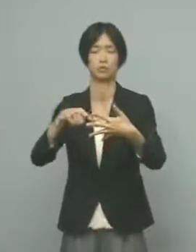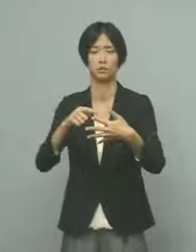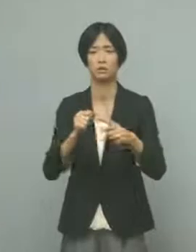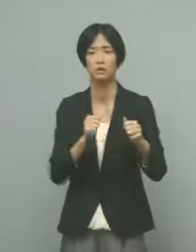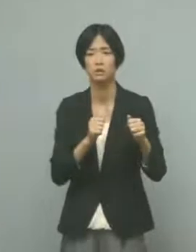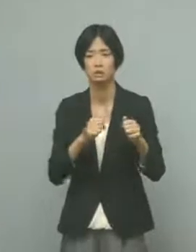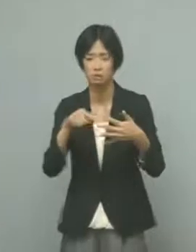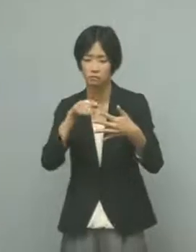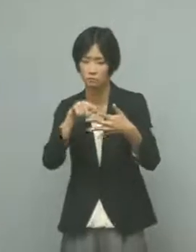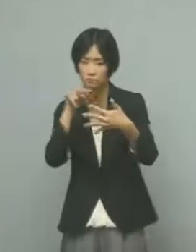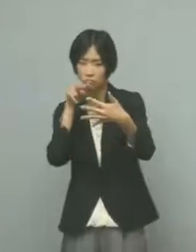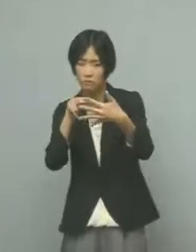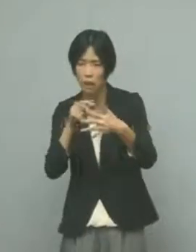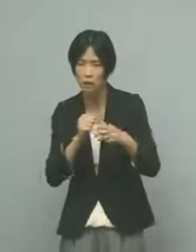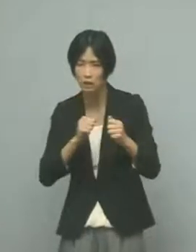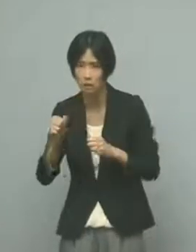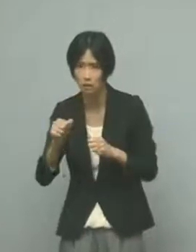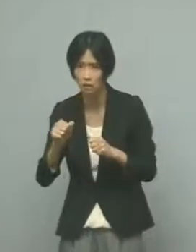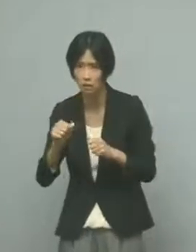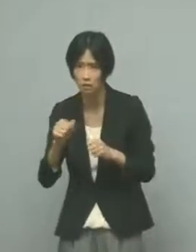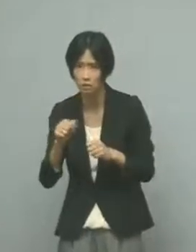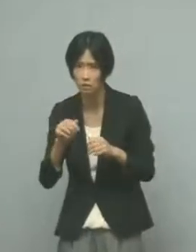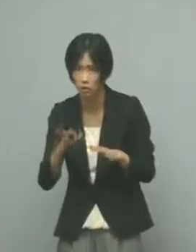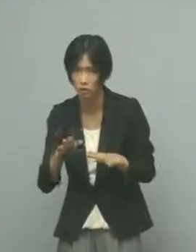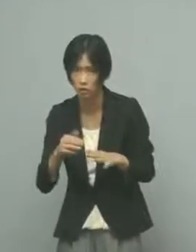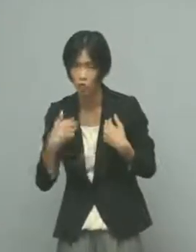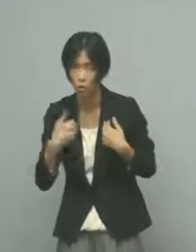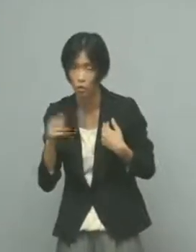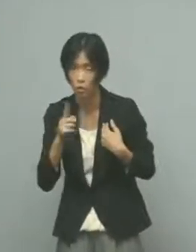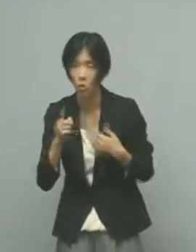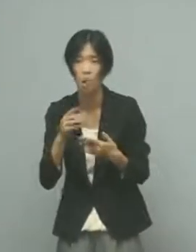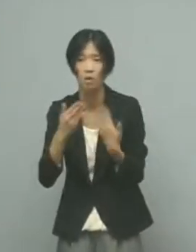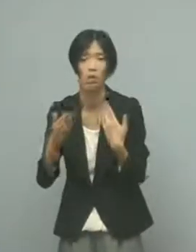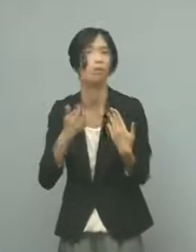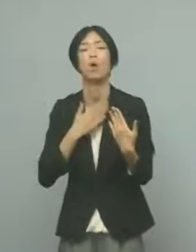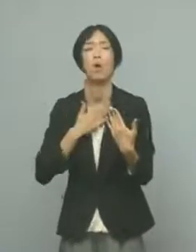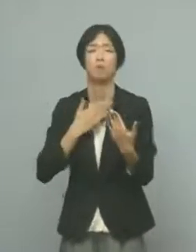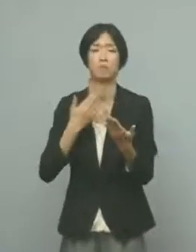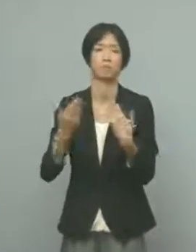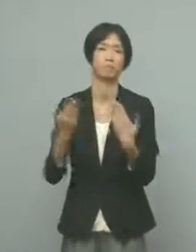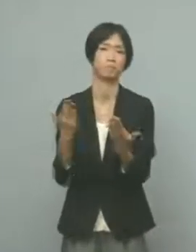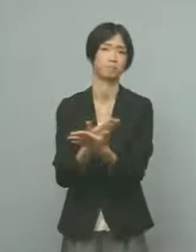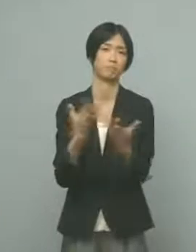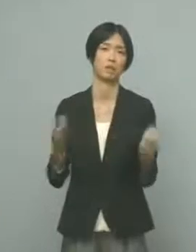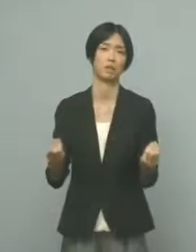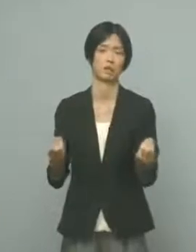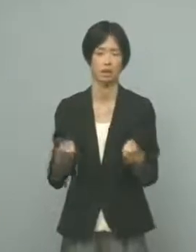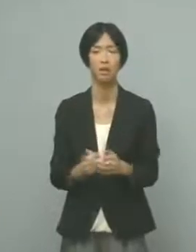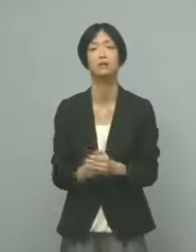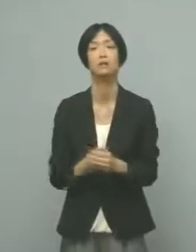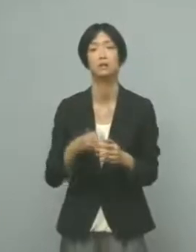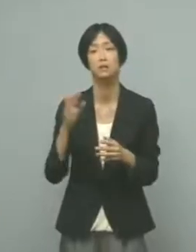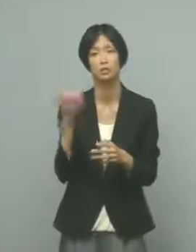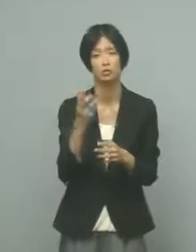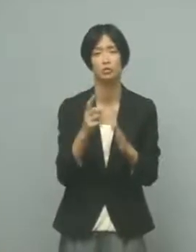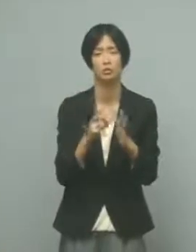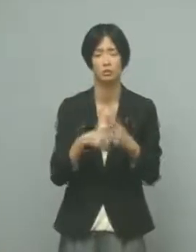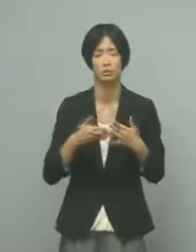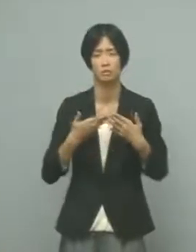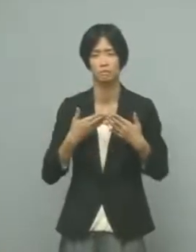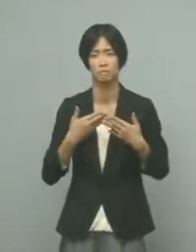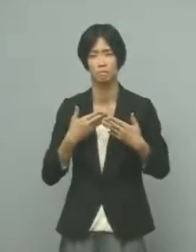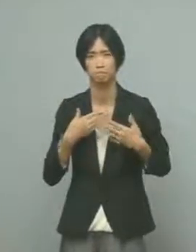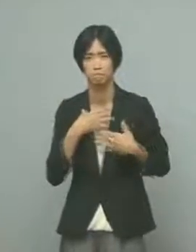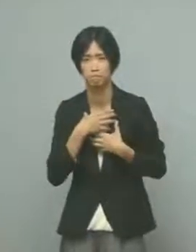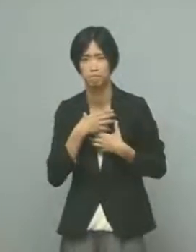ングの明確化が図られました。洪水など緊急時におきましては安全な場所への迅速な避難が